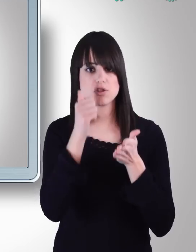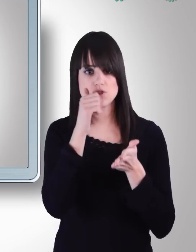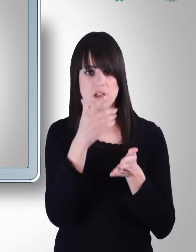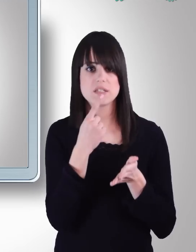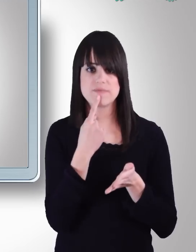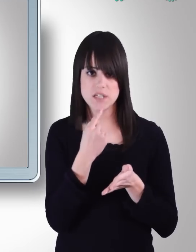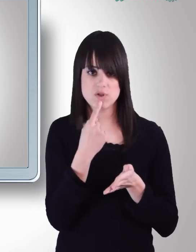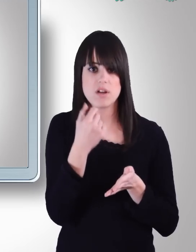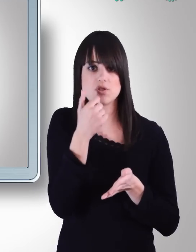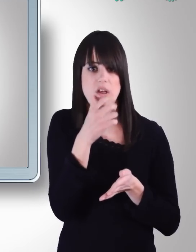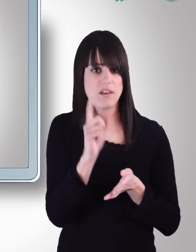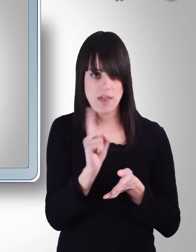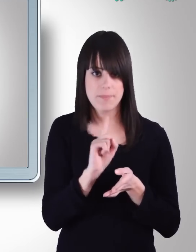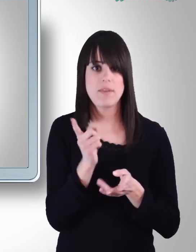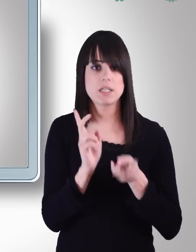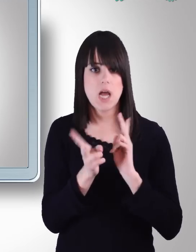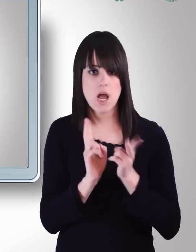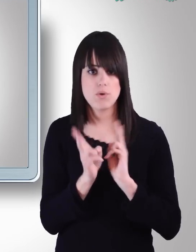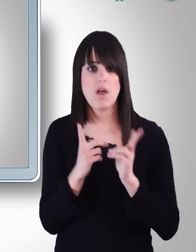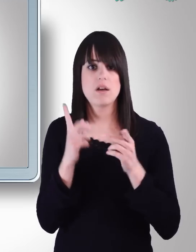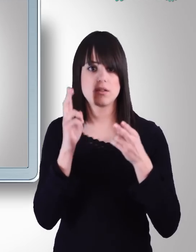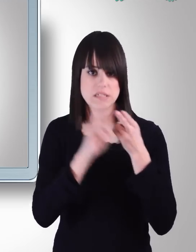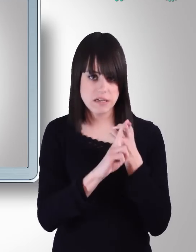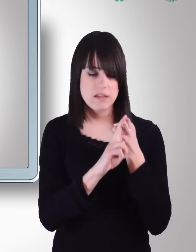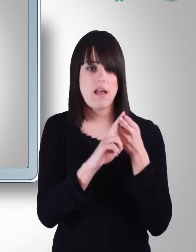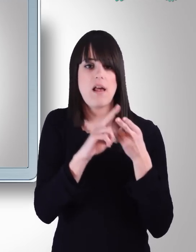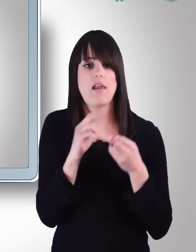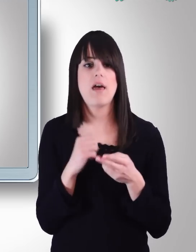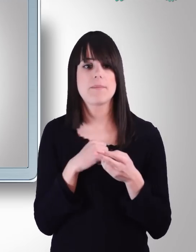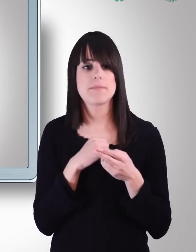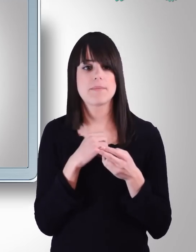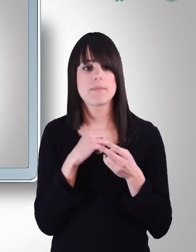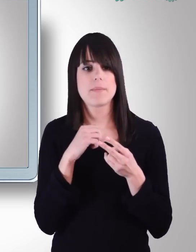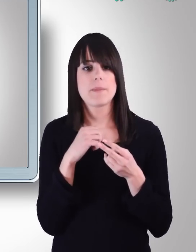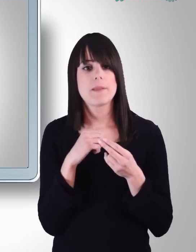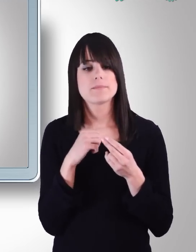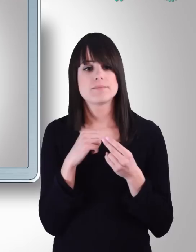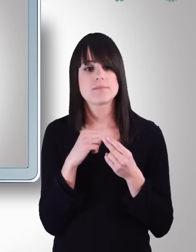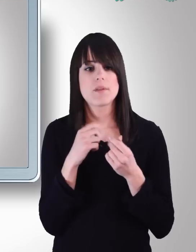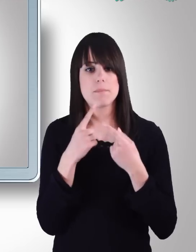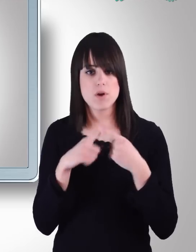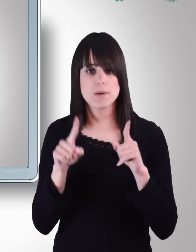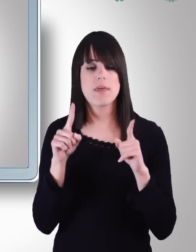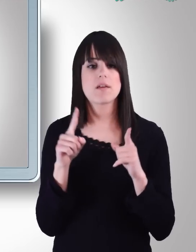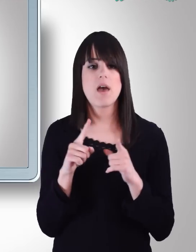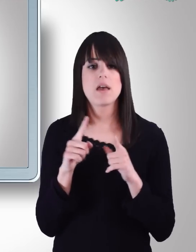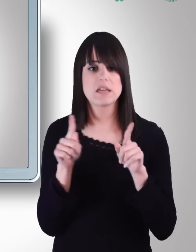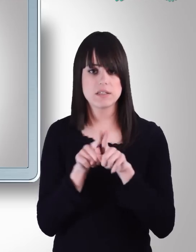opcija označava više funkcija da tu određenu fotografiju možete da podelite